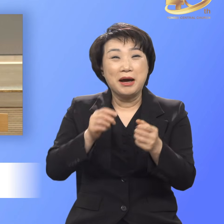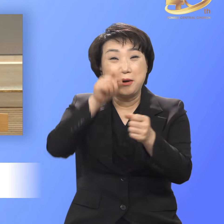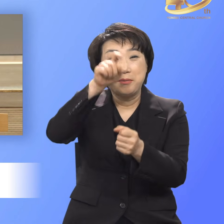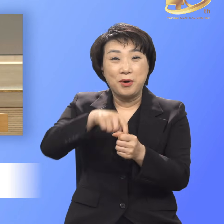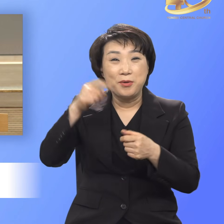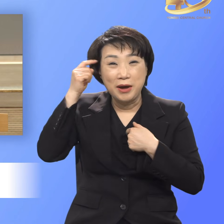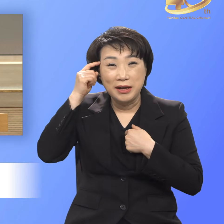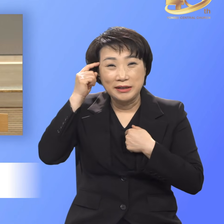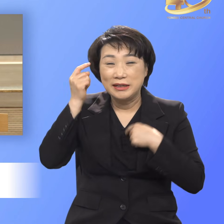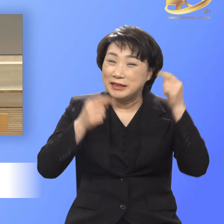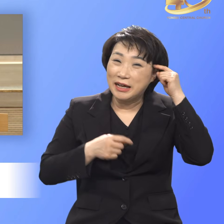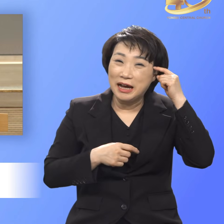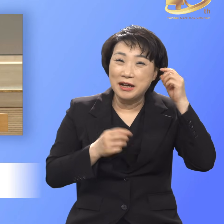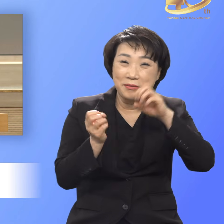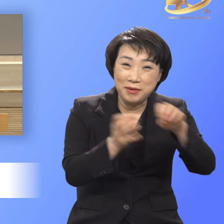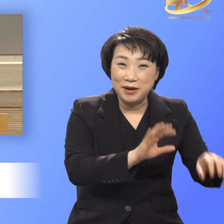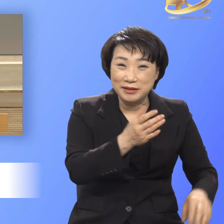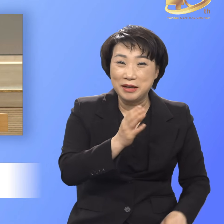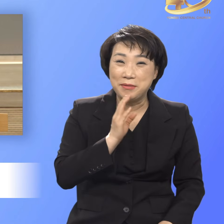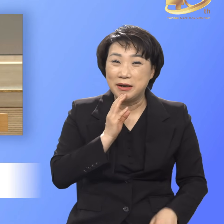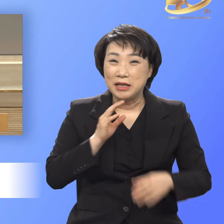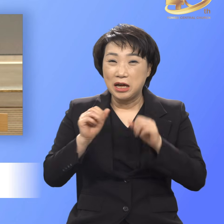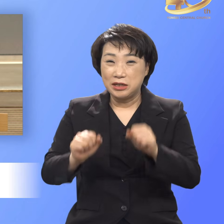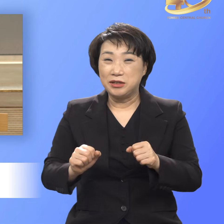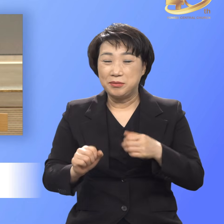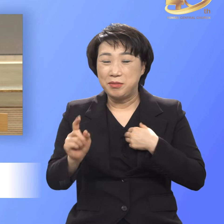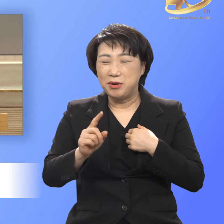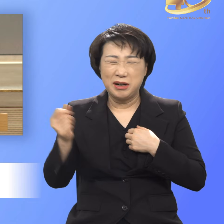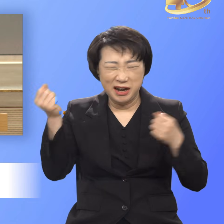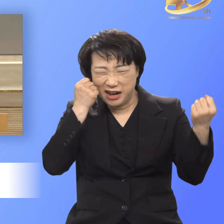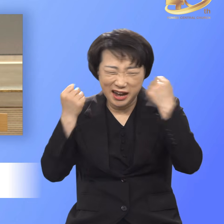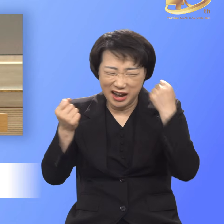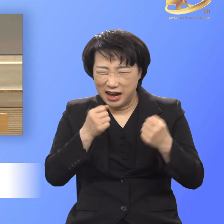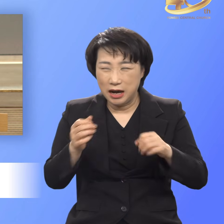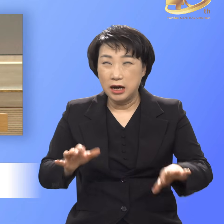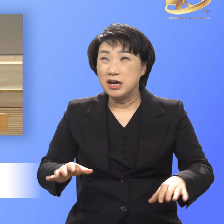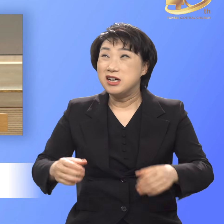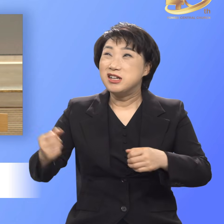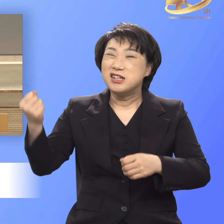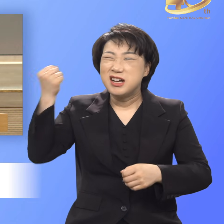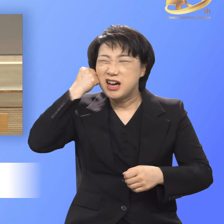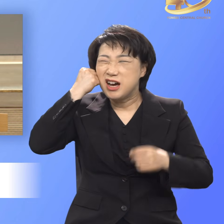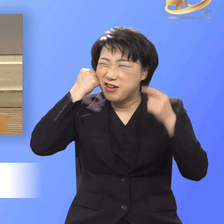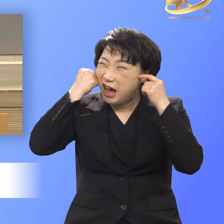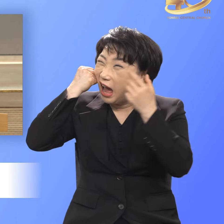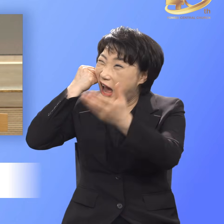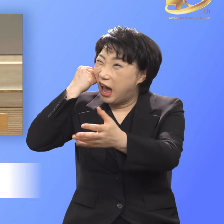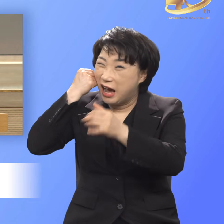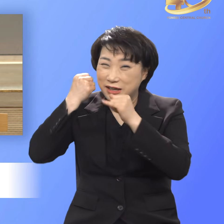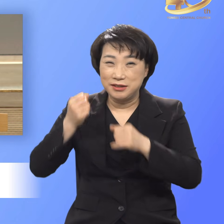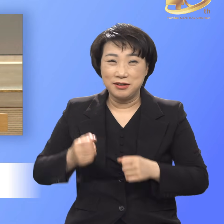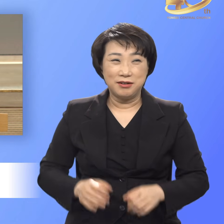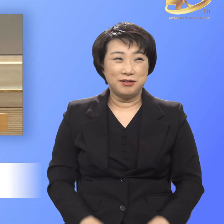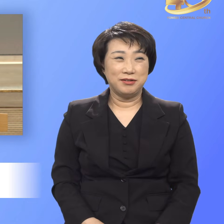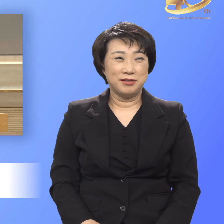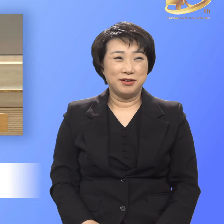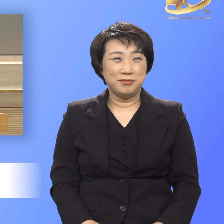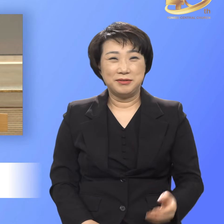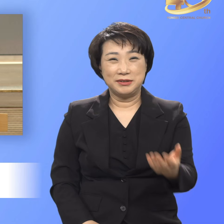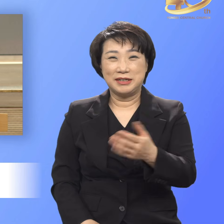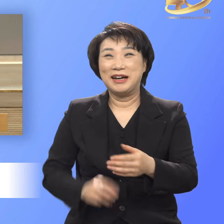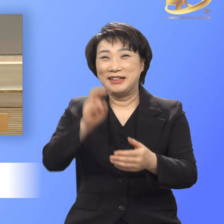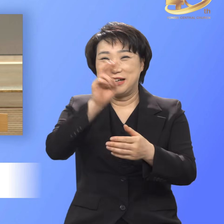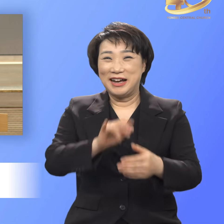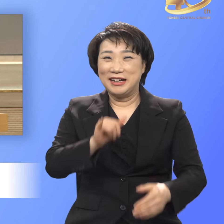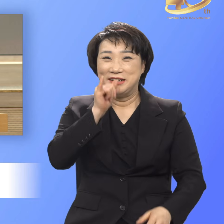충만해야 돼. 내가 있으면 괜히 내가 얻어맞고 괜히 왜 때리냐고 생난리를 낸다. 그래서